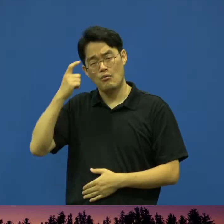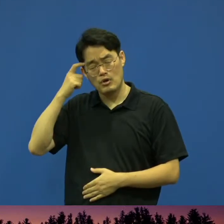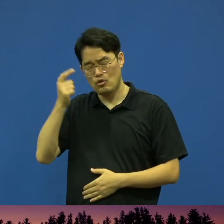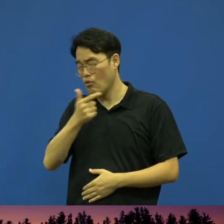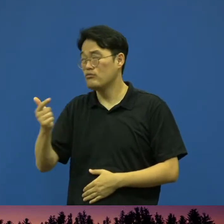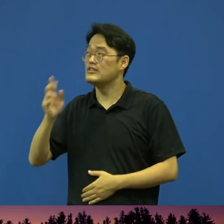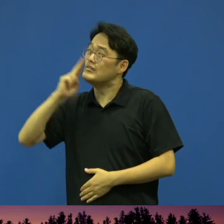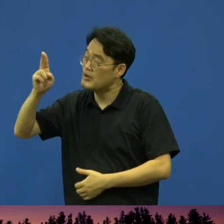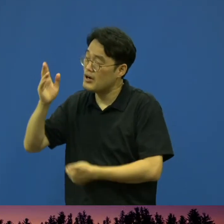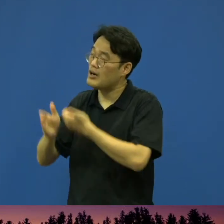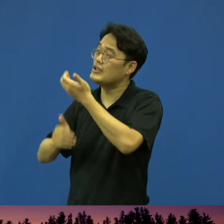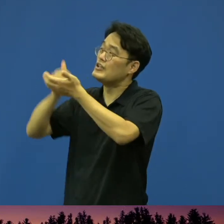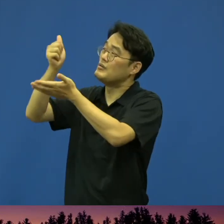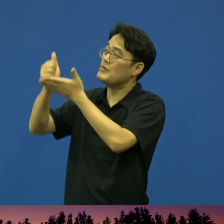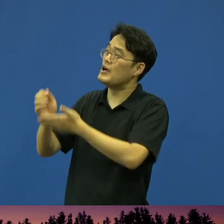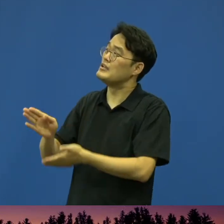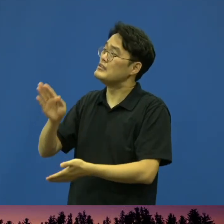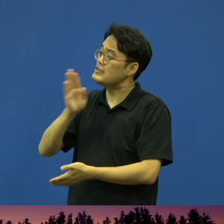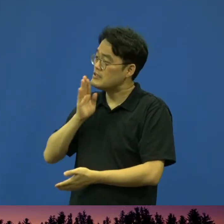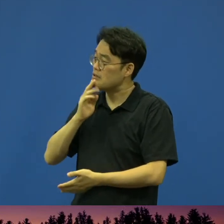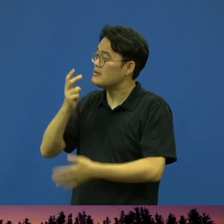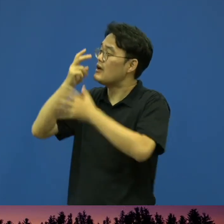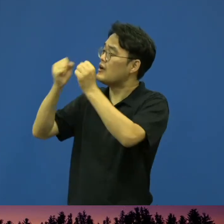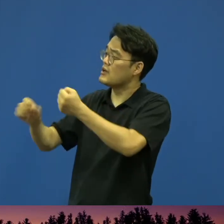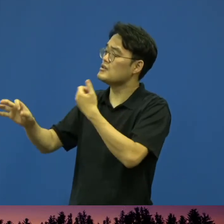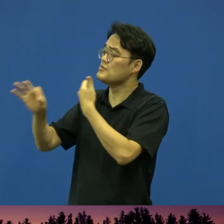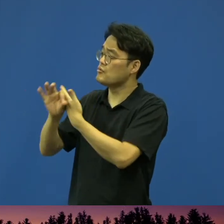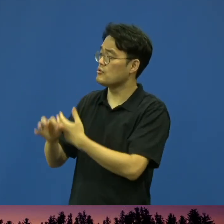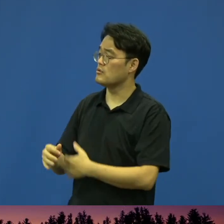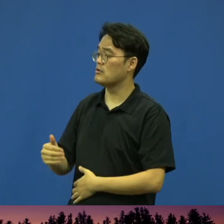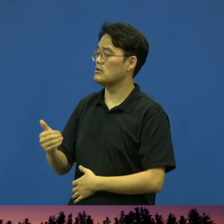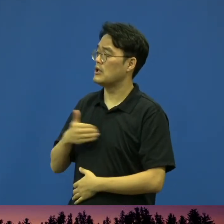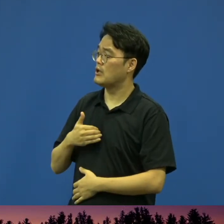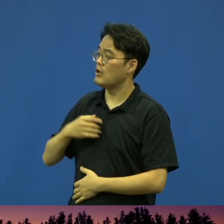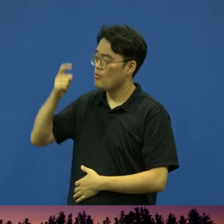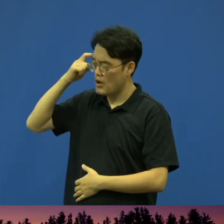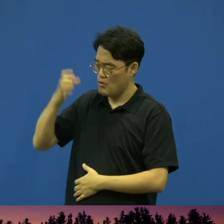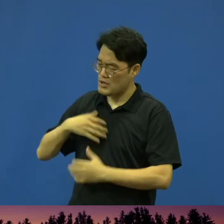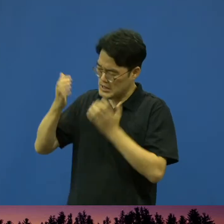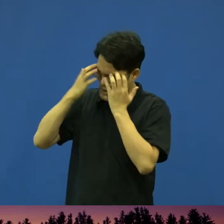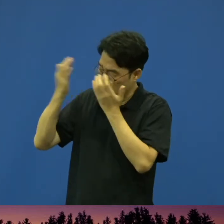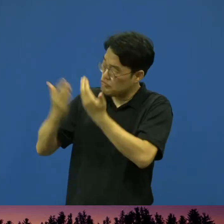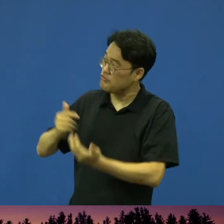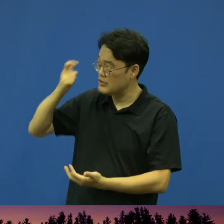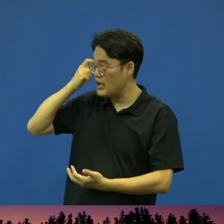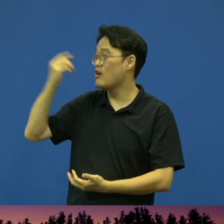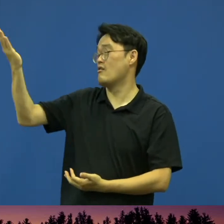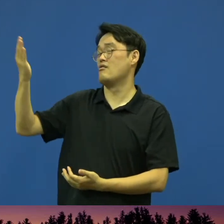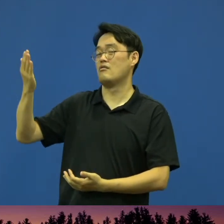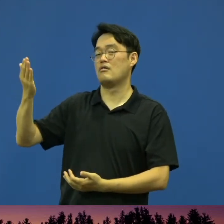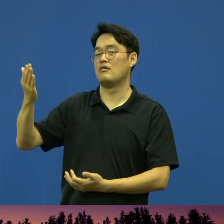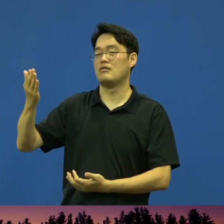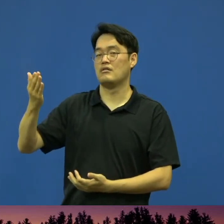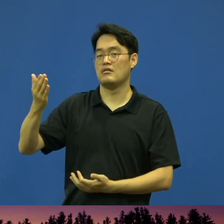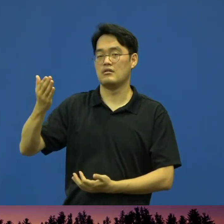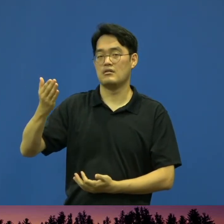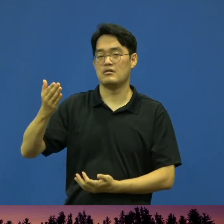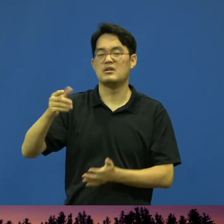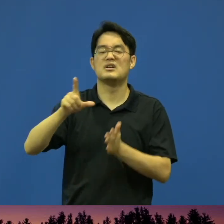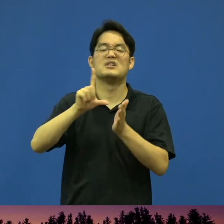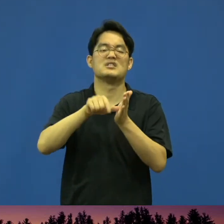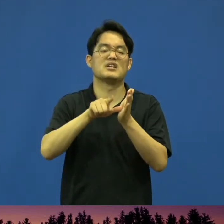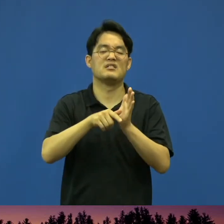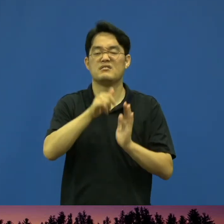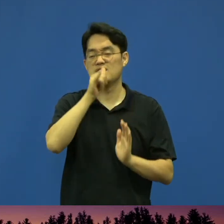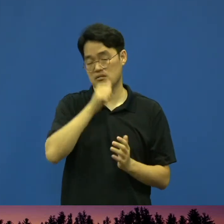아닙니다. 하나님 진짜 살아계시면 하나님 이건 아니잖아요. 그렇게 고백할 수밖에 없는 그런 순간이